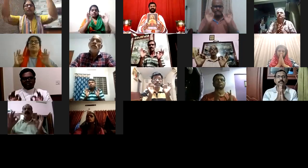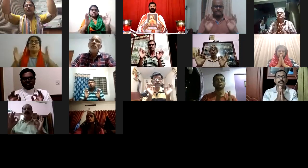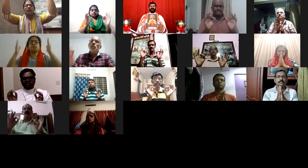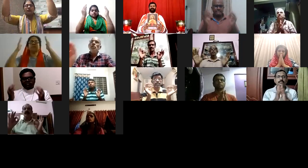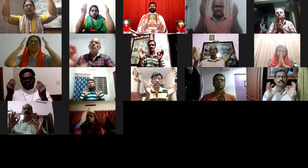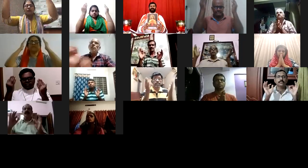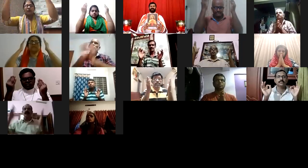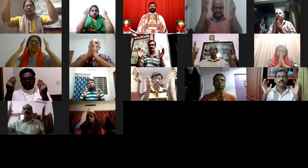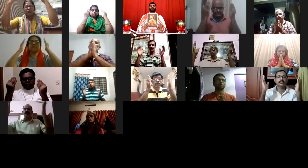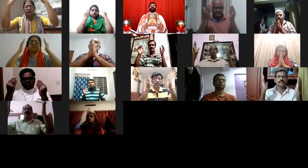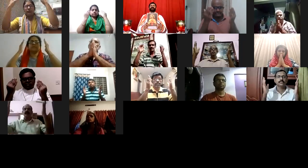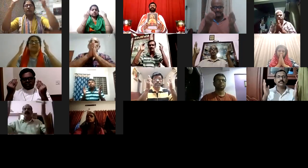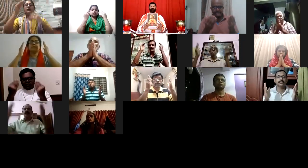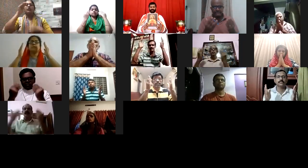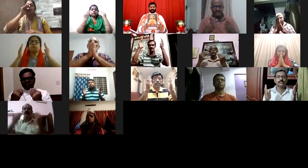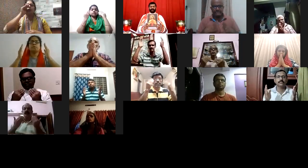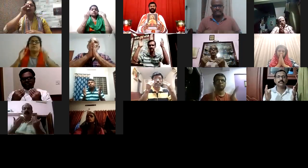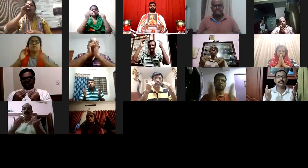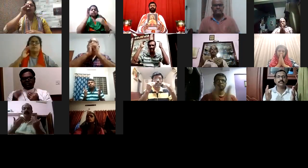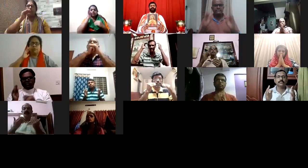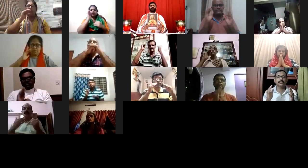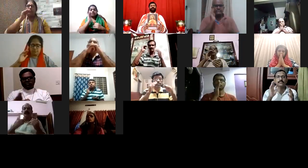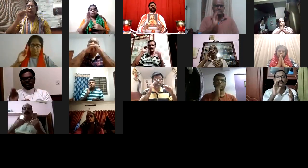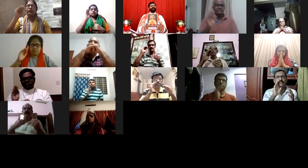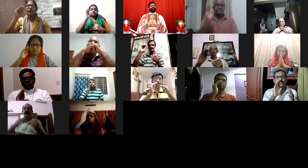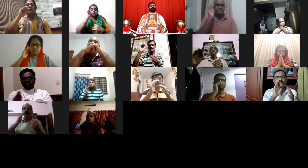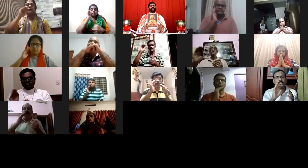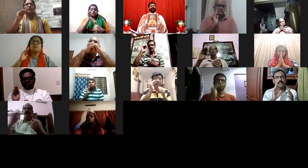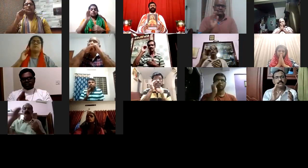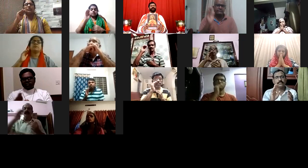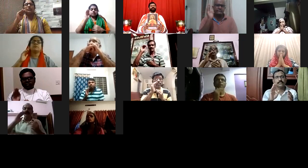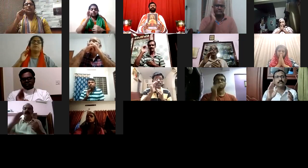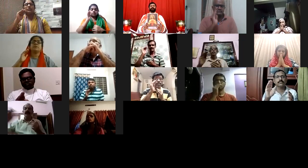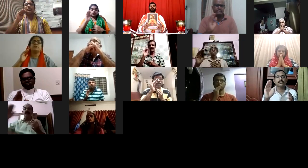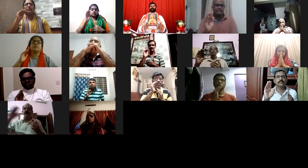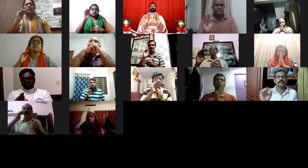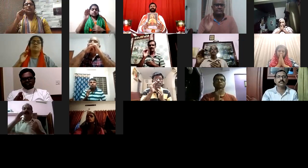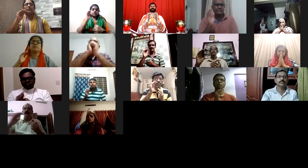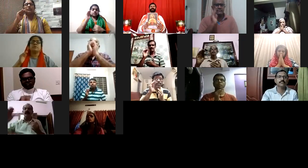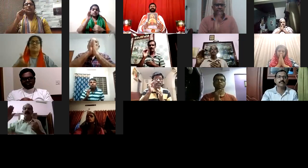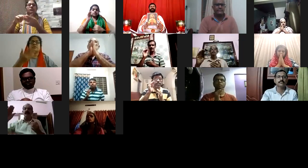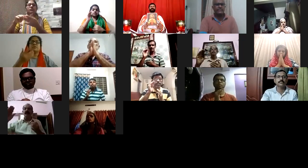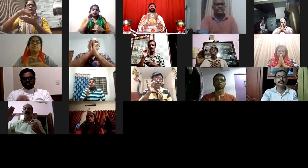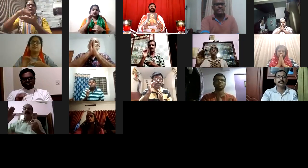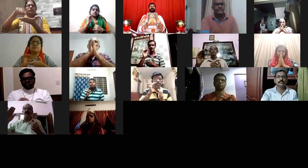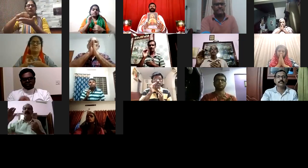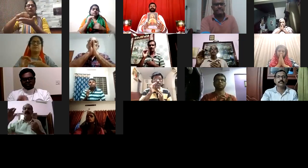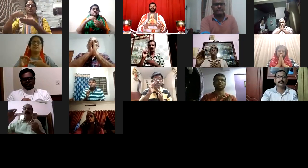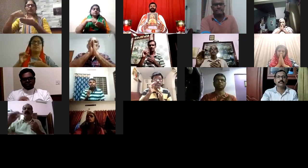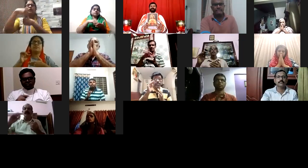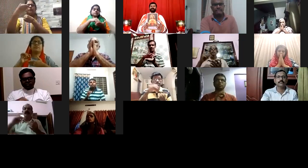അനുഗ്രഹപൂരിത കവിതൻ തുലിക പോലെ നാവിപ്പോ.